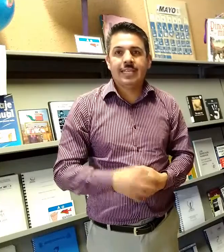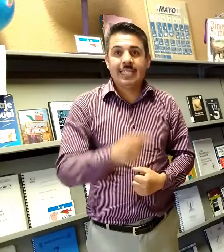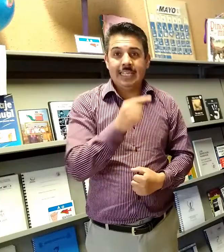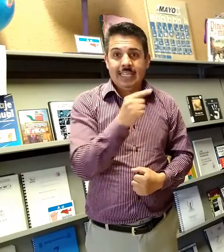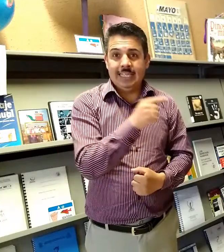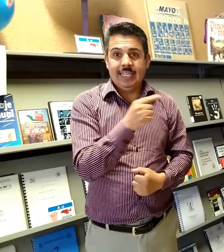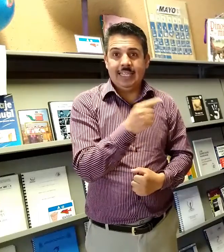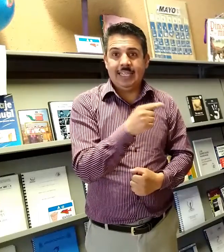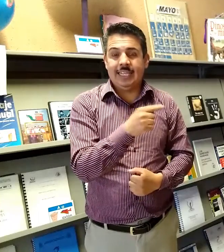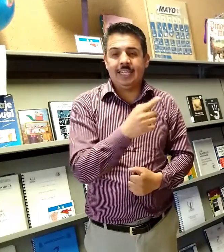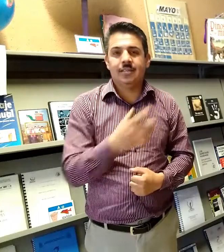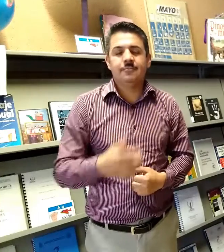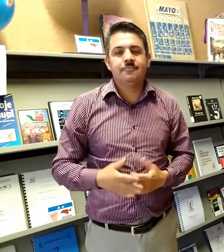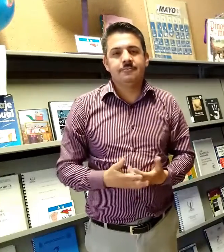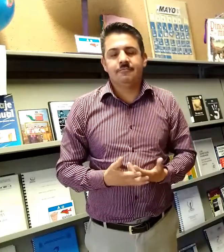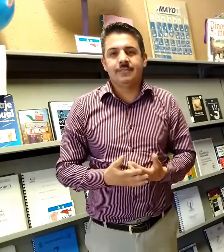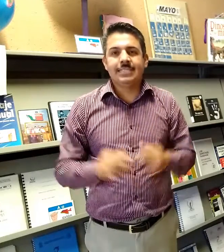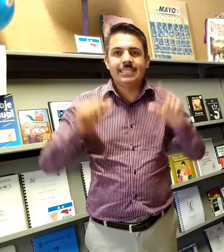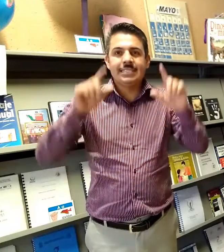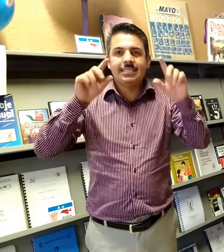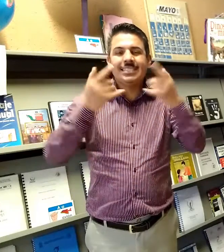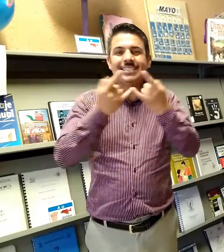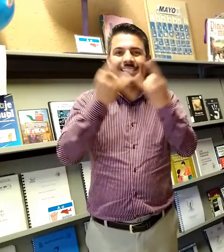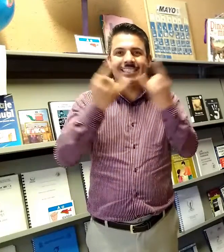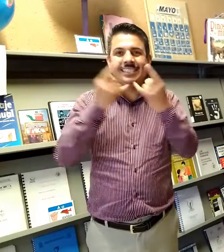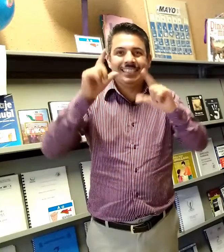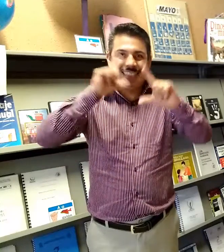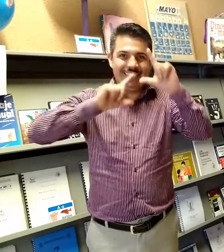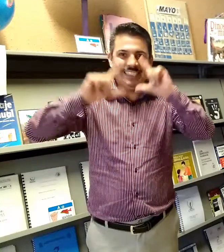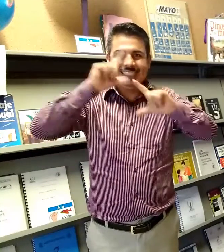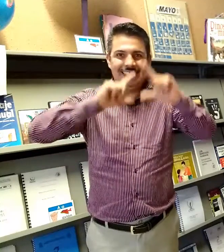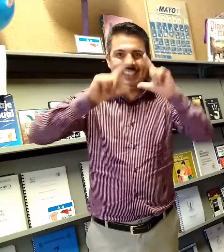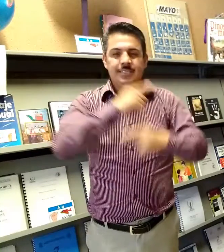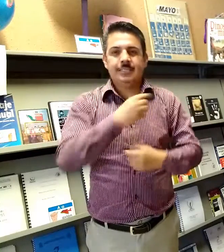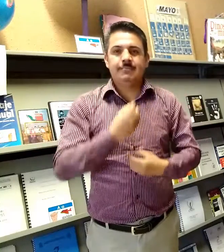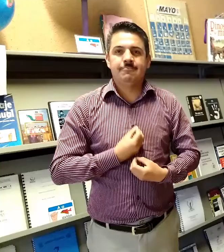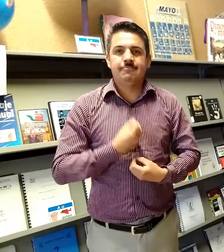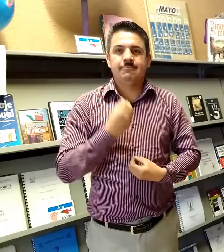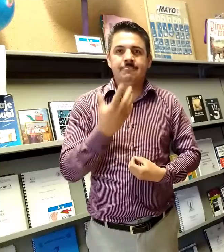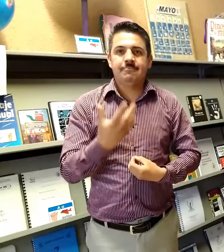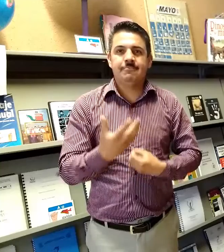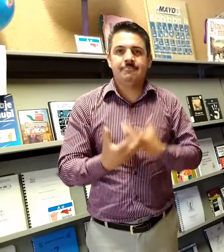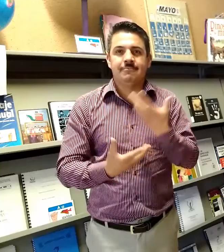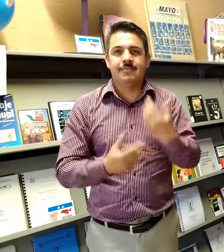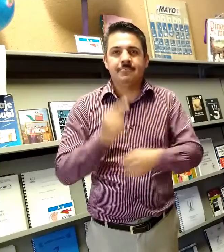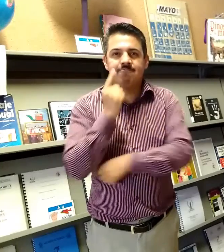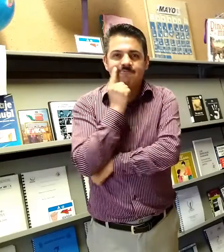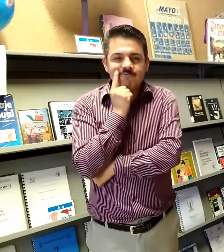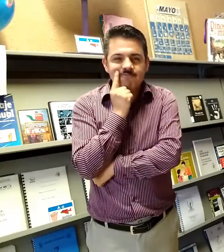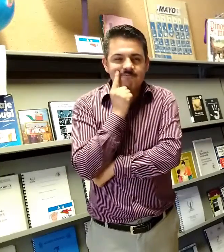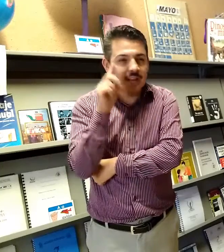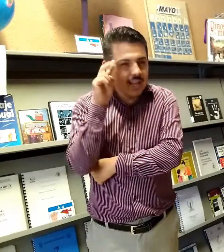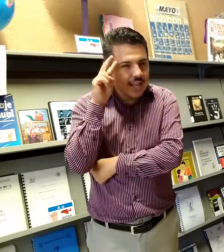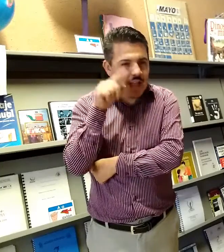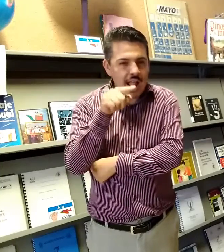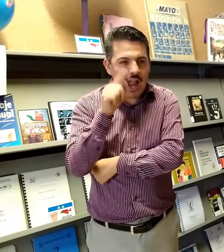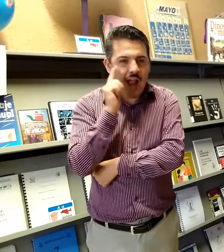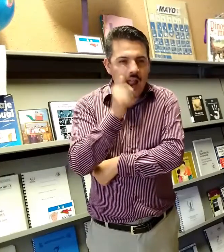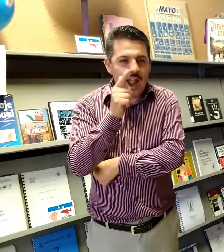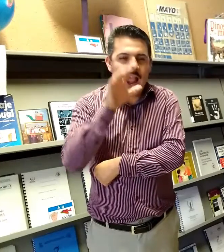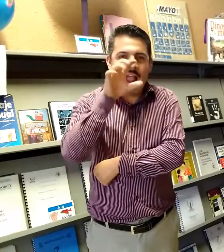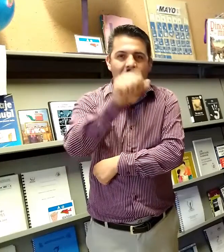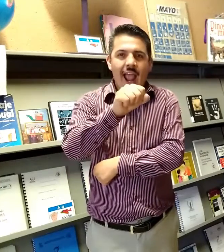Adivinanzas, poemas y narraciones en la lengua de señas mexicana.